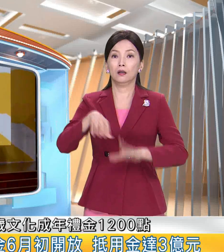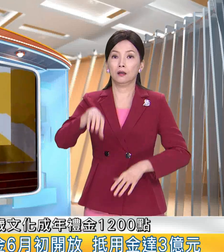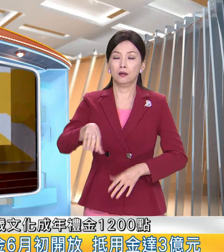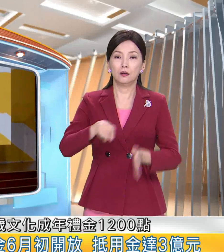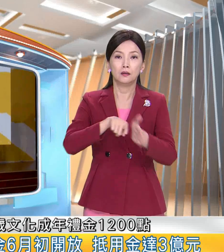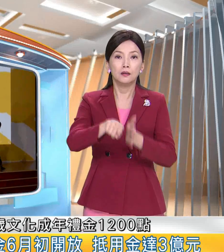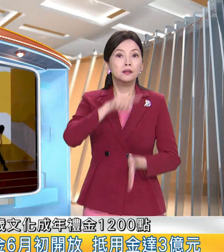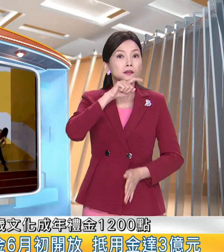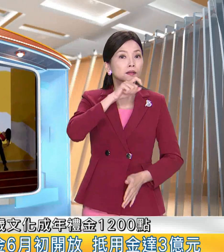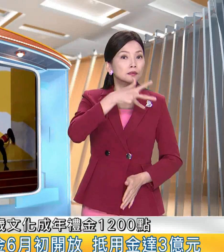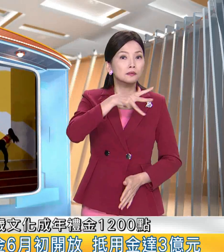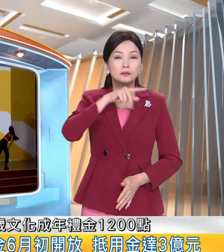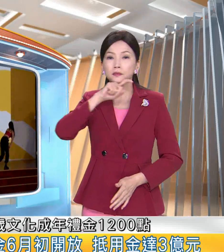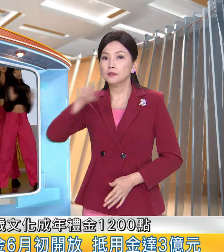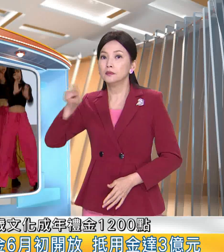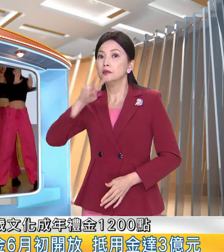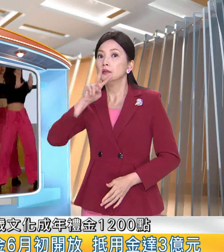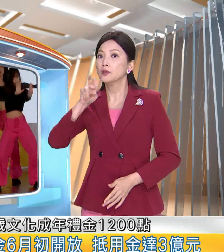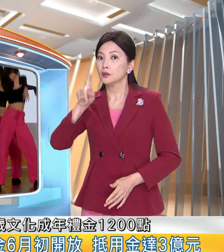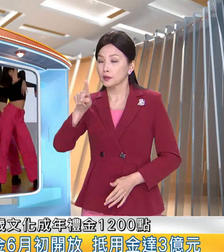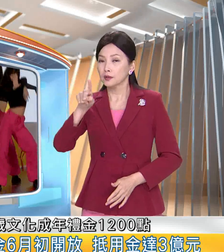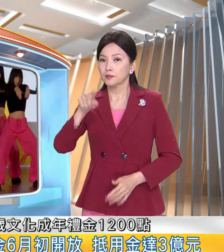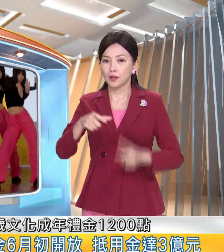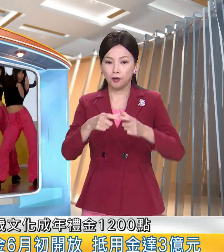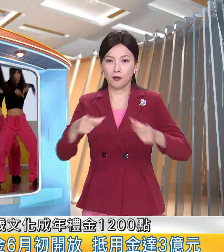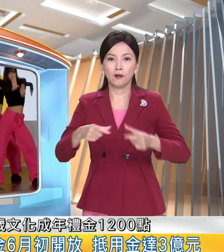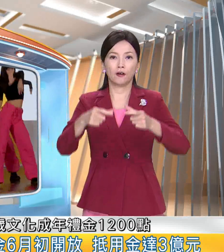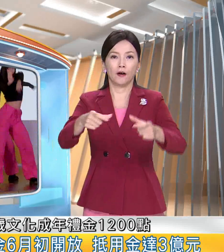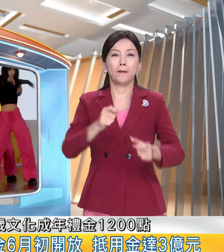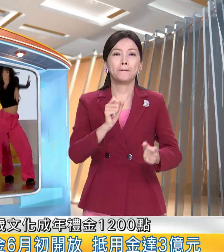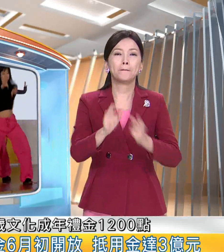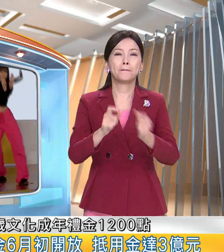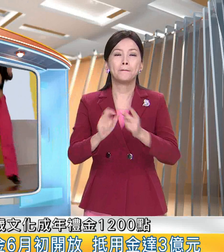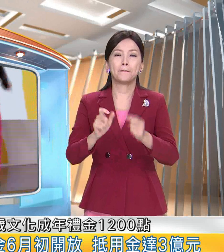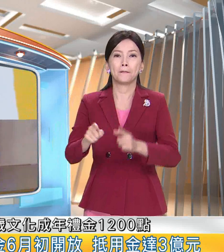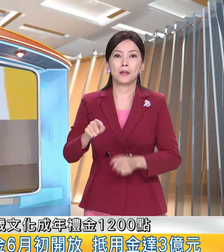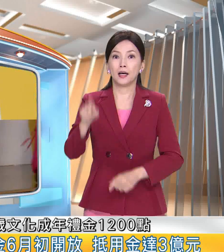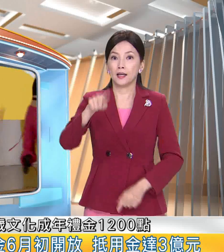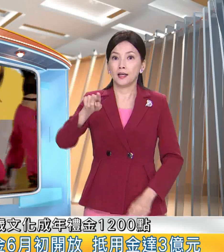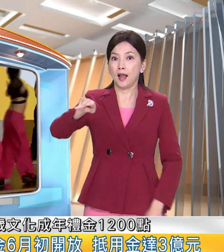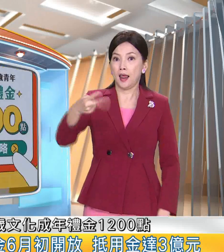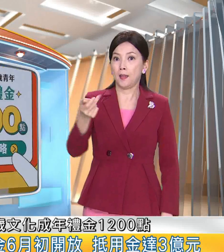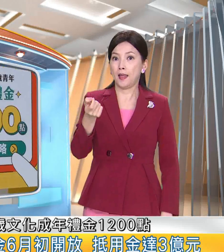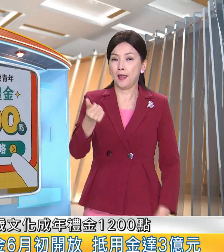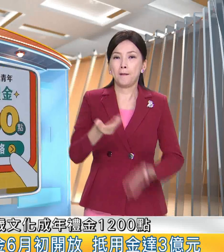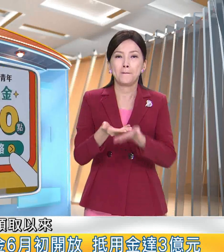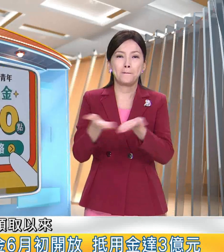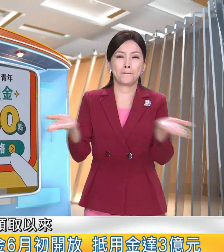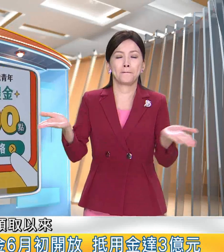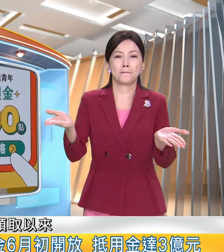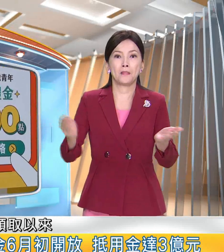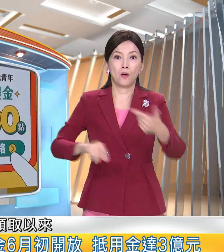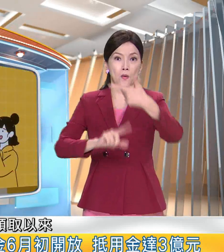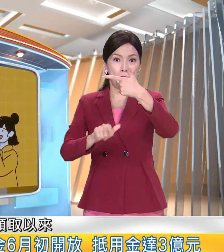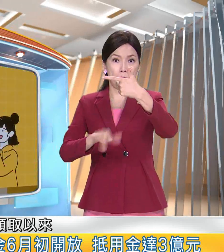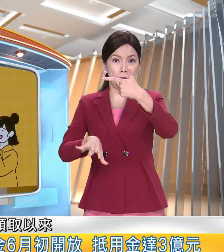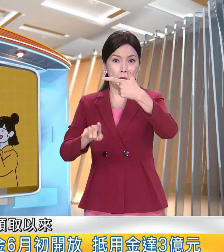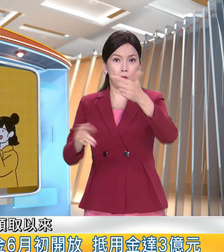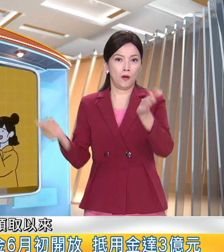专属18到21岁文化成年礼金1200点。从6月初开放领取以来，一